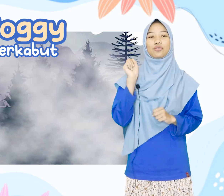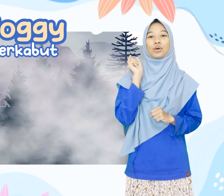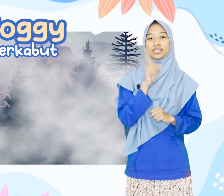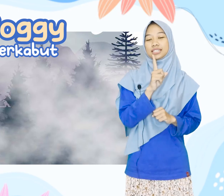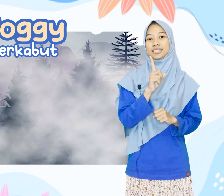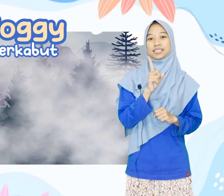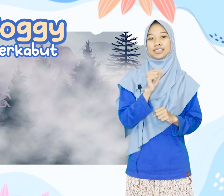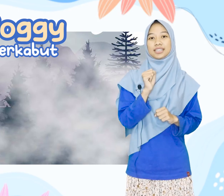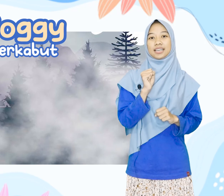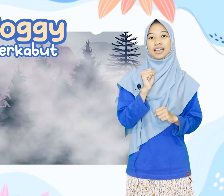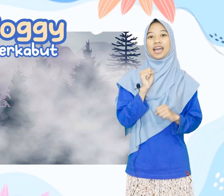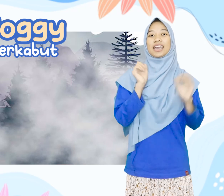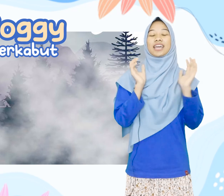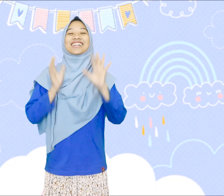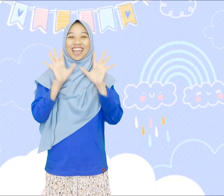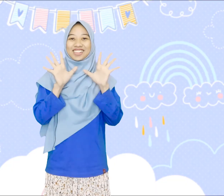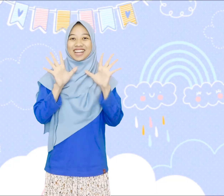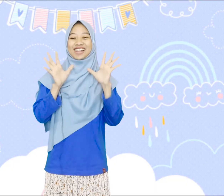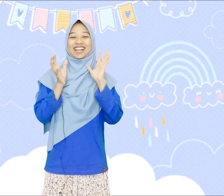foggy. Nah, itu tadi adalah